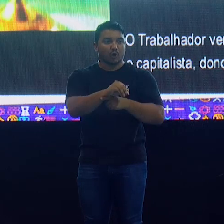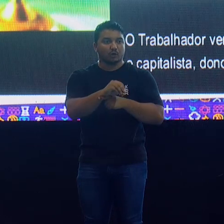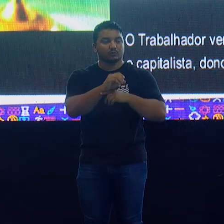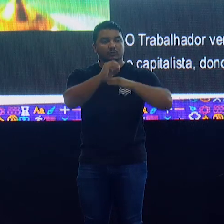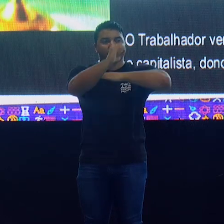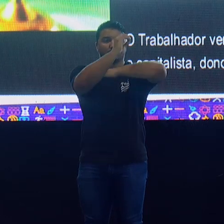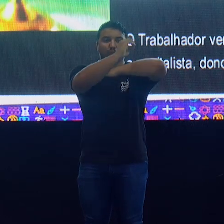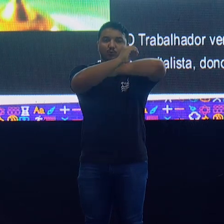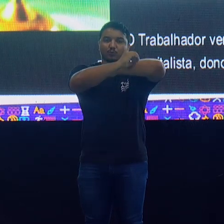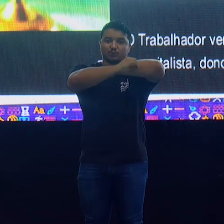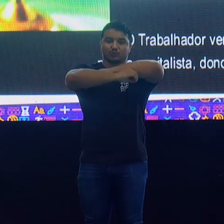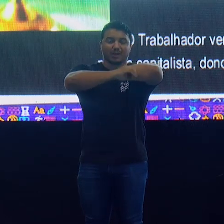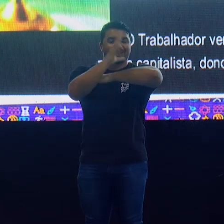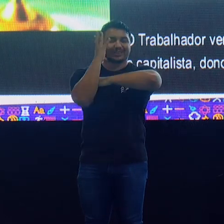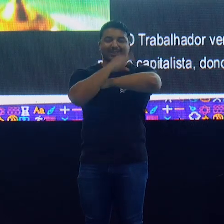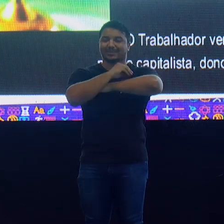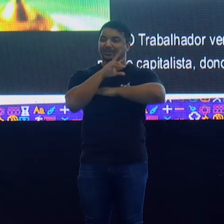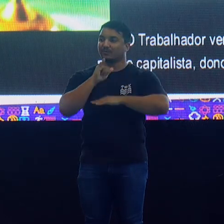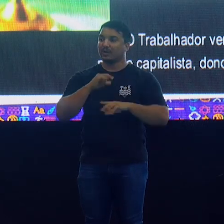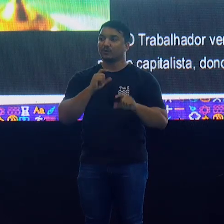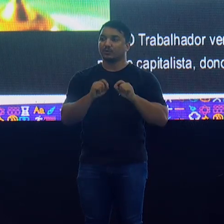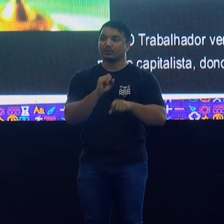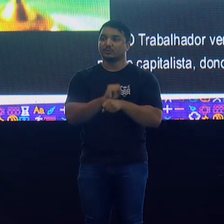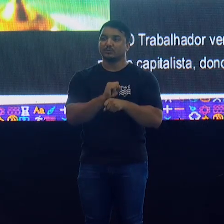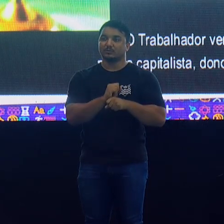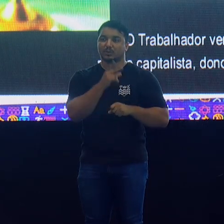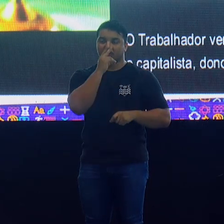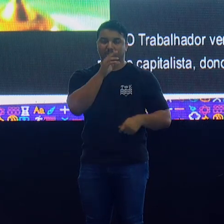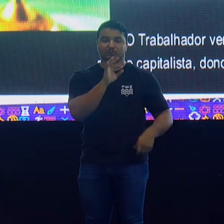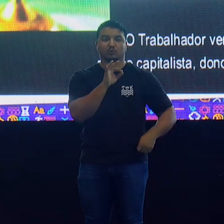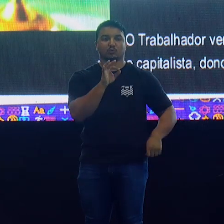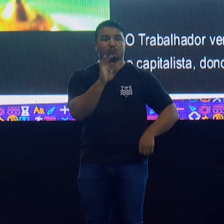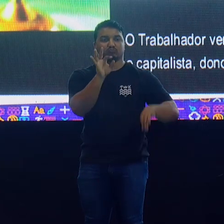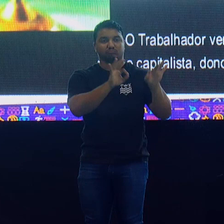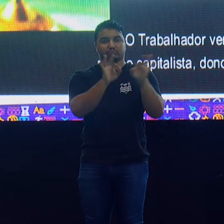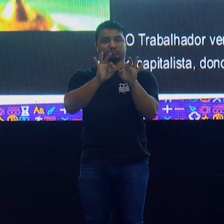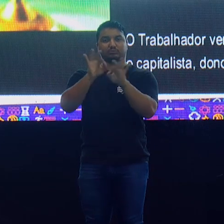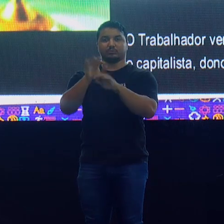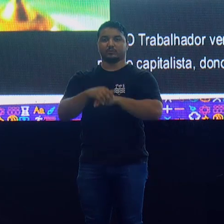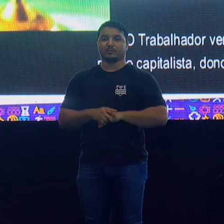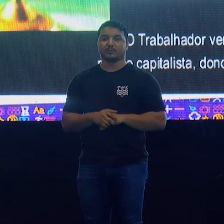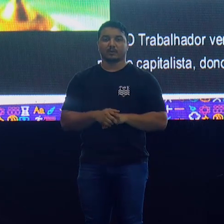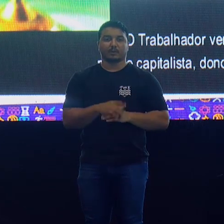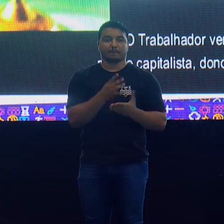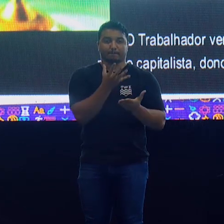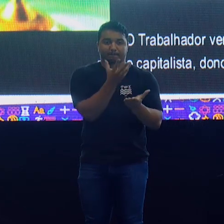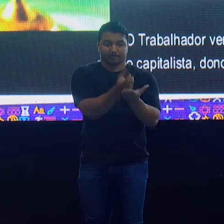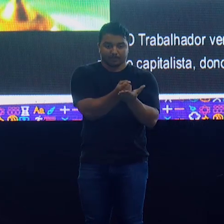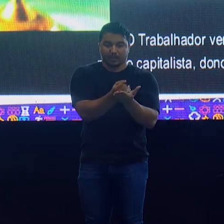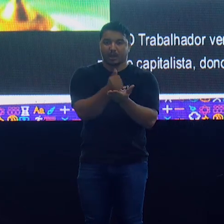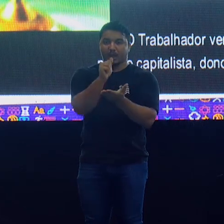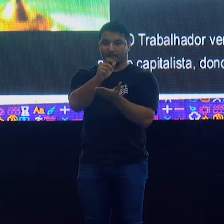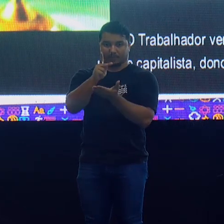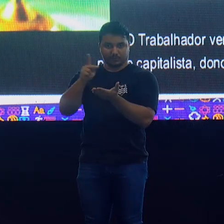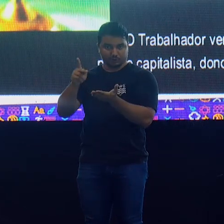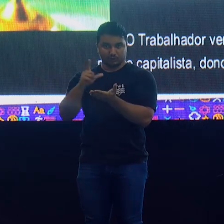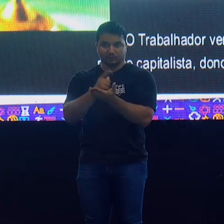sol lindíssima, aí tu diz, quero fazer uma montagem. Aí tu baixa um